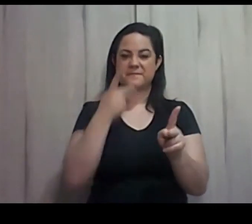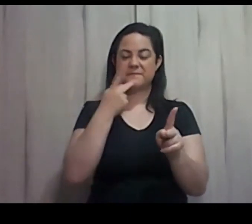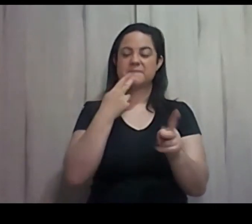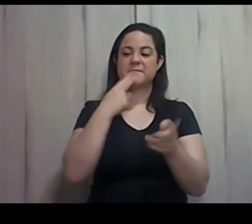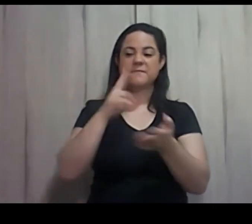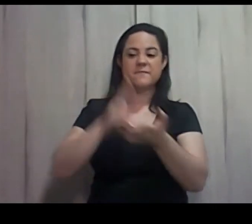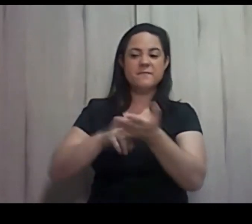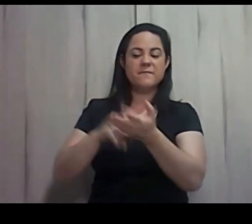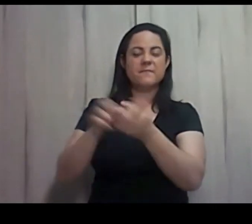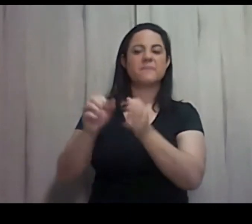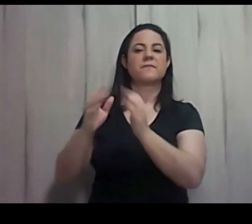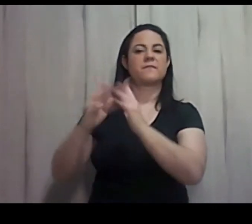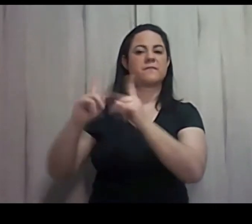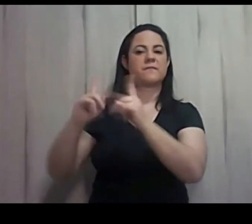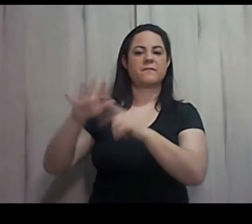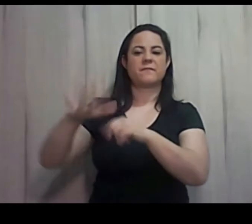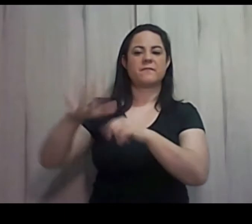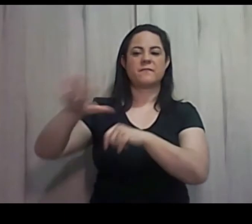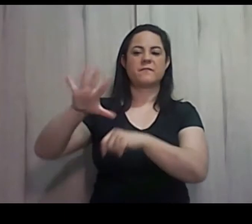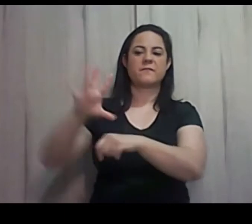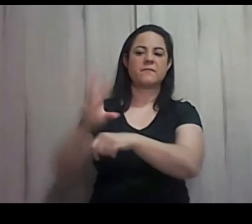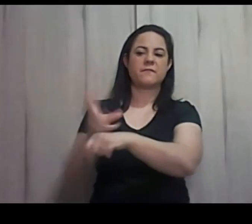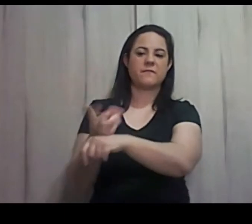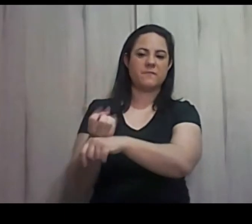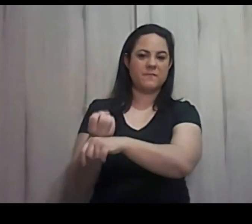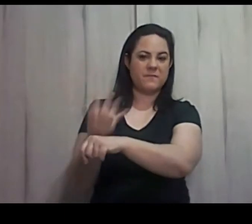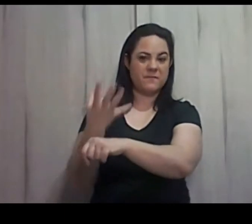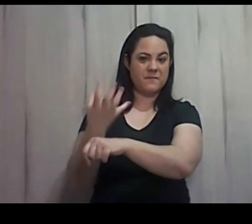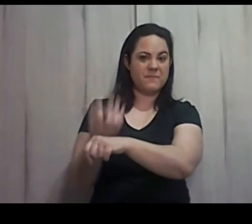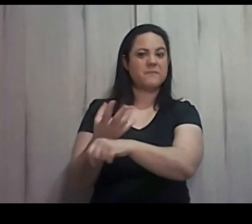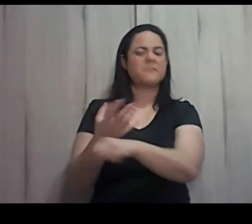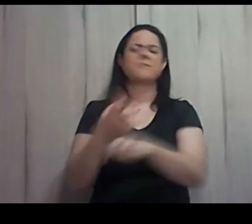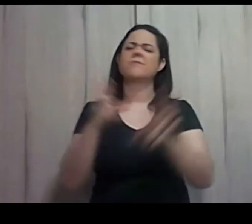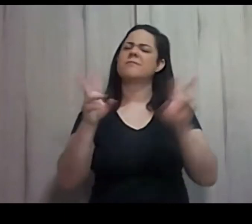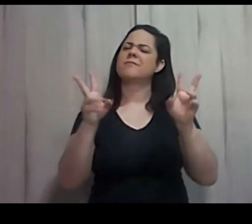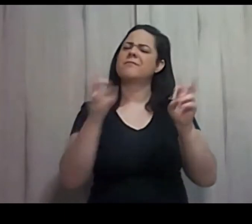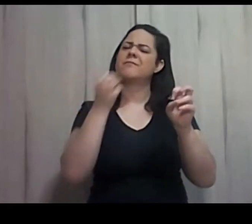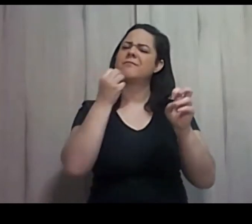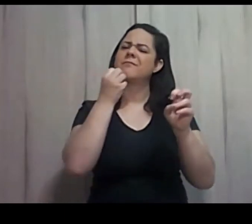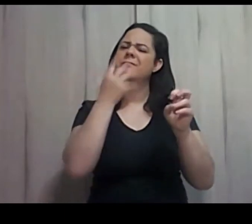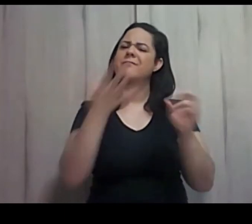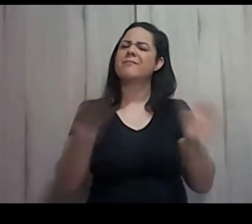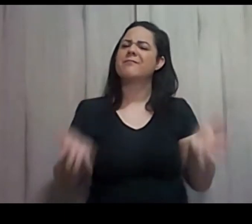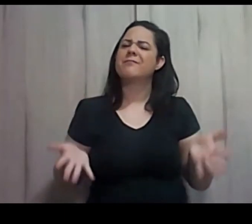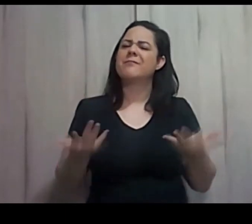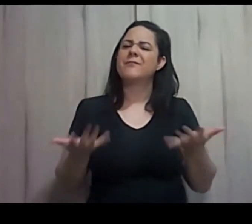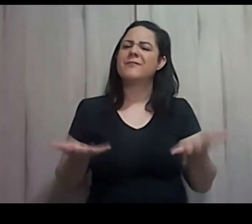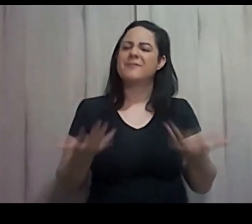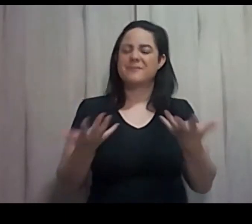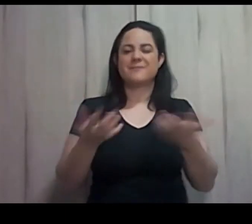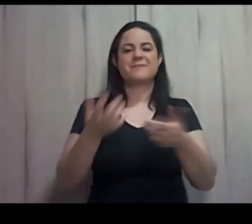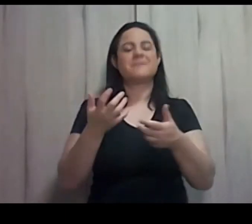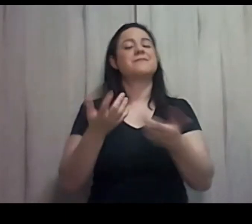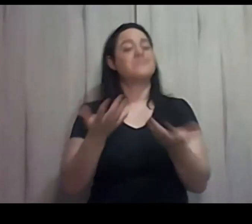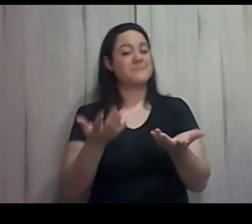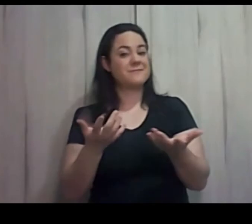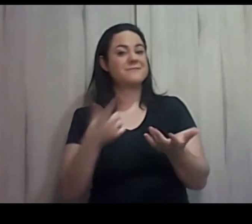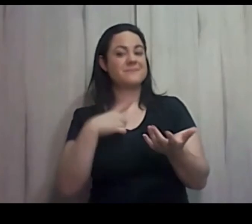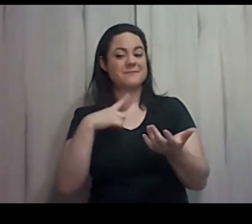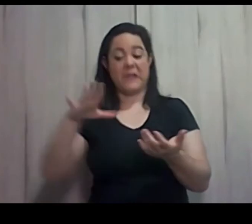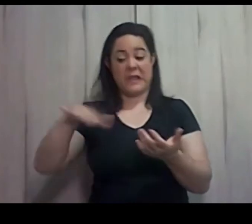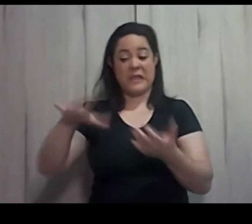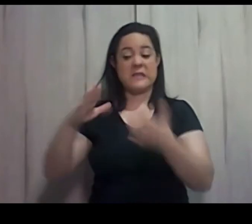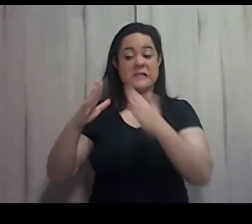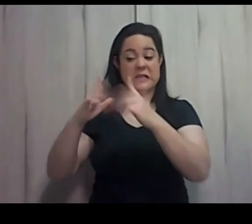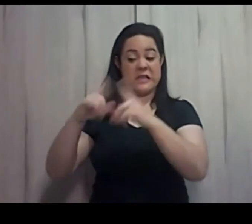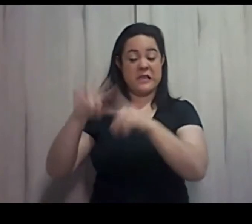Filadélfia. Carta boa, né? Assunto bom, motivador, inspirador, ainda que a Igreja de Filadélfia não